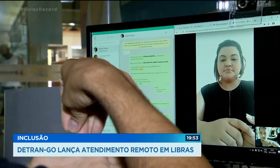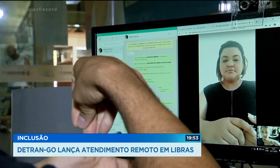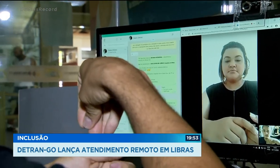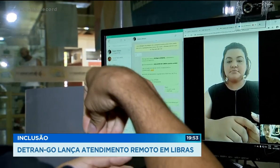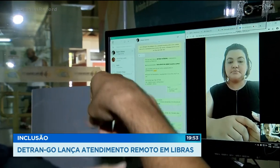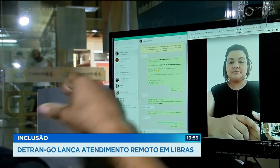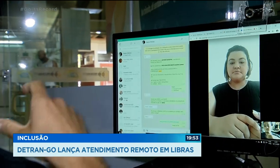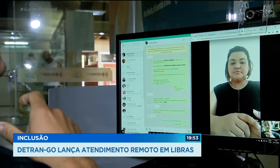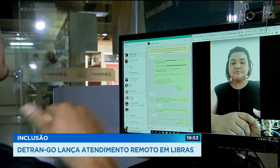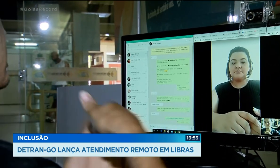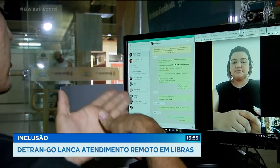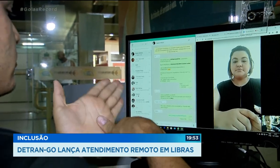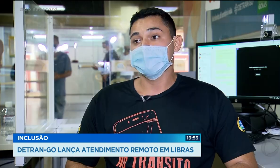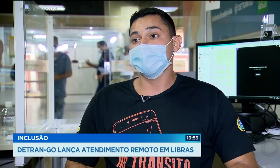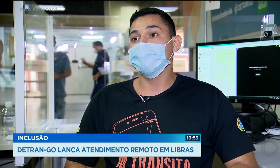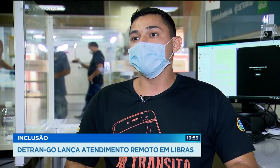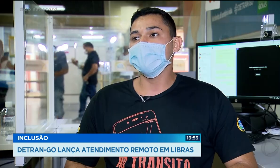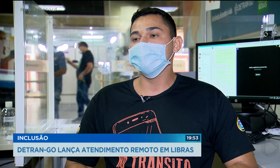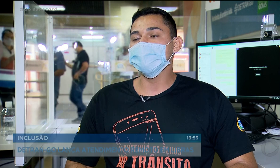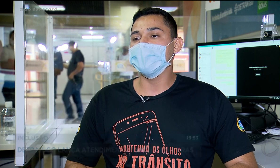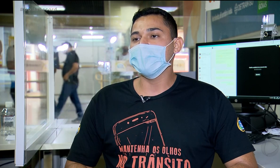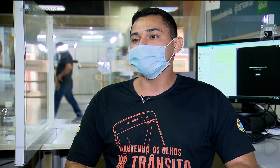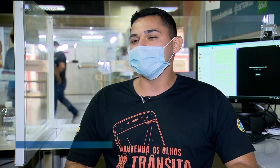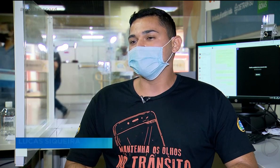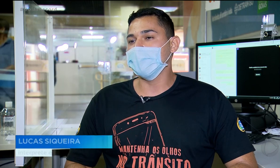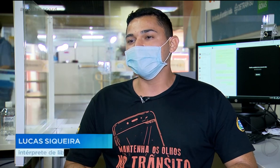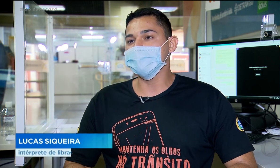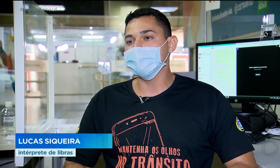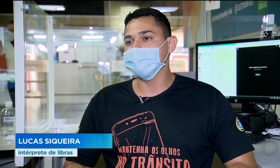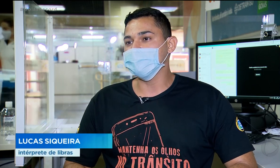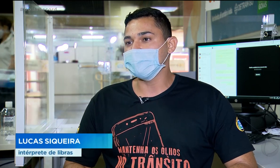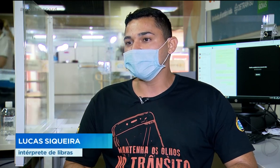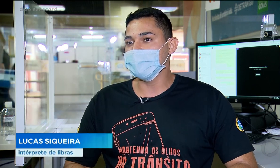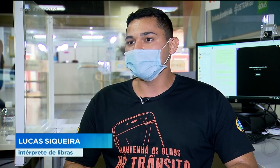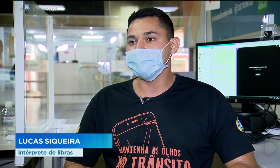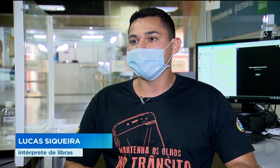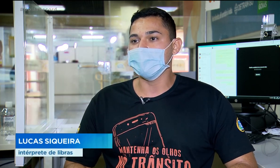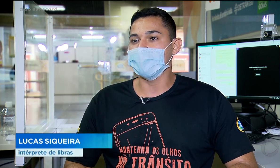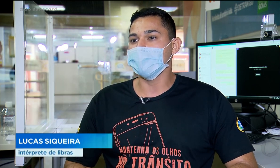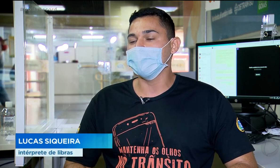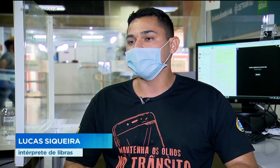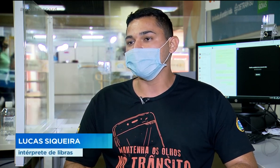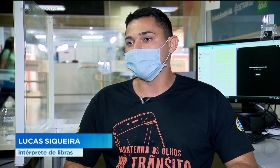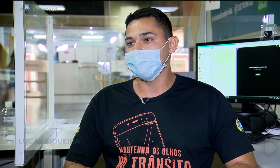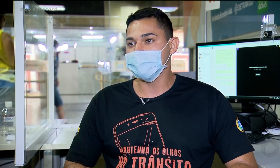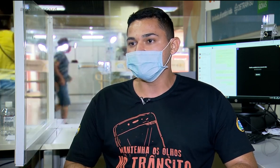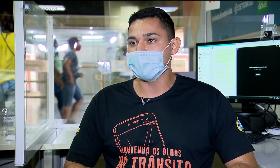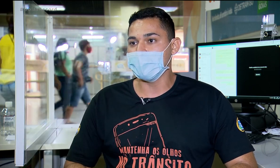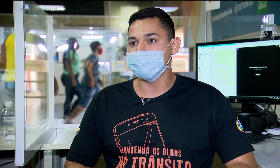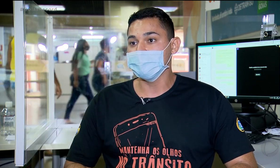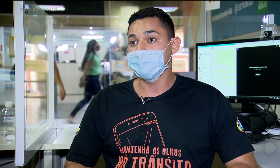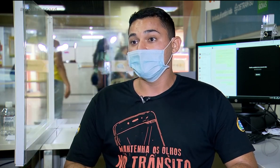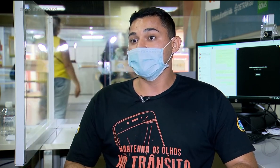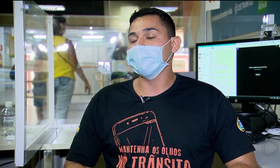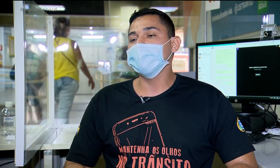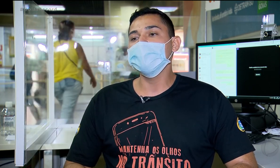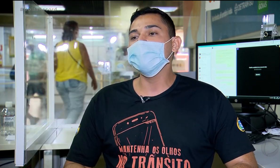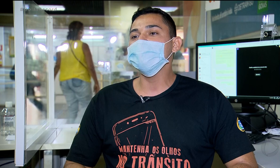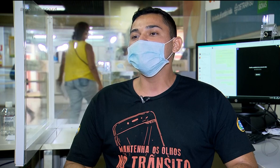Antes eles vinham até o DETRAN, sabiam informações básicas, como fazer uma transferência, qual é a documentação que precisava, e agora ele não precisa